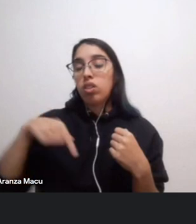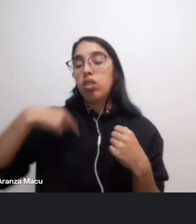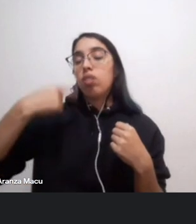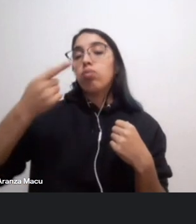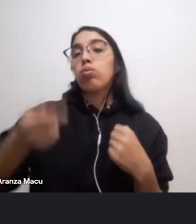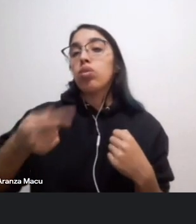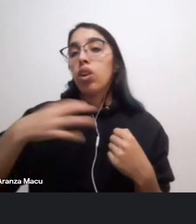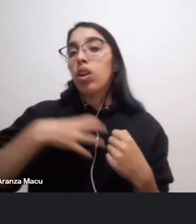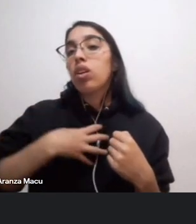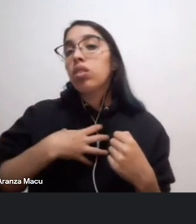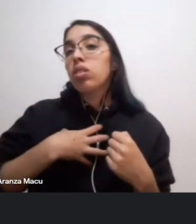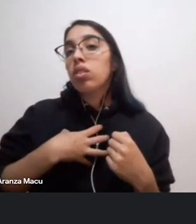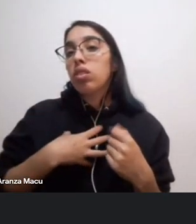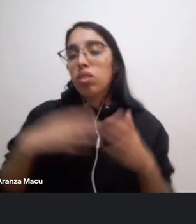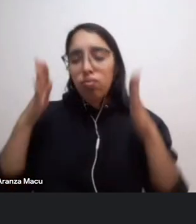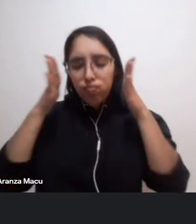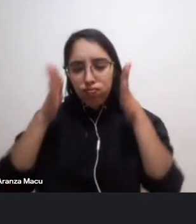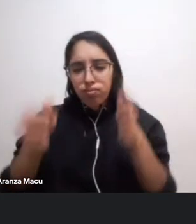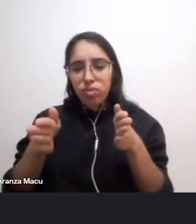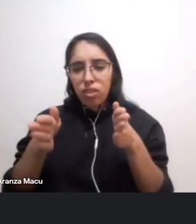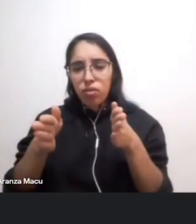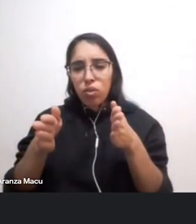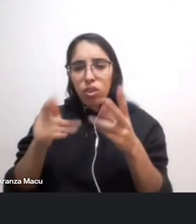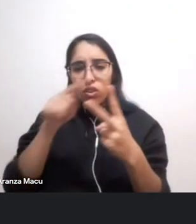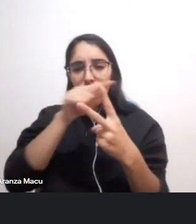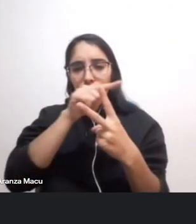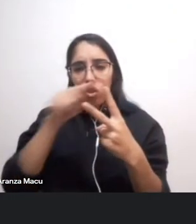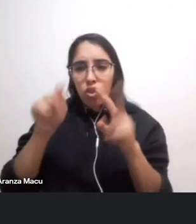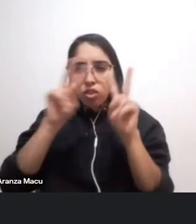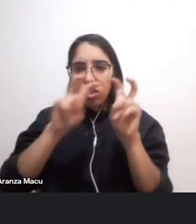centrarnos siempre en estos dos temas, ¿sí?